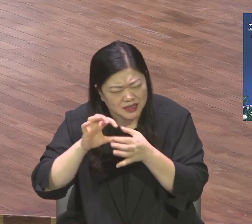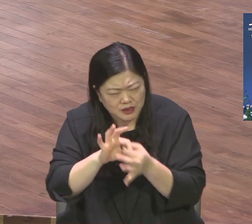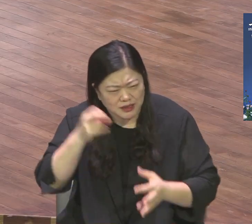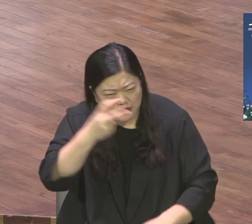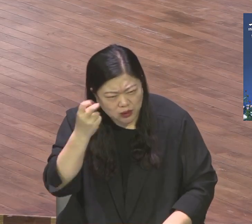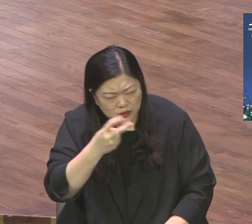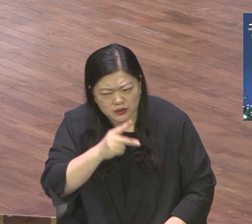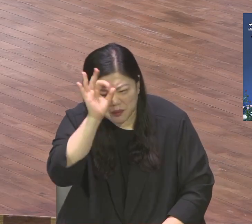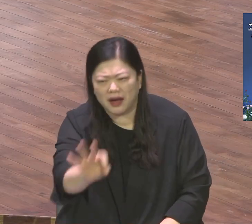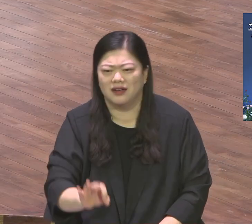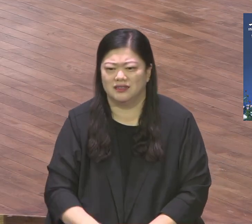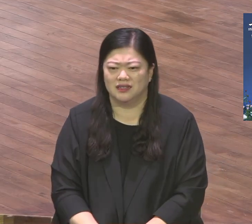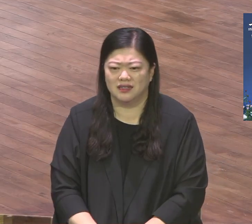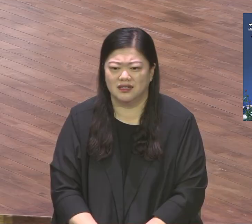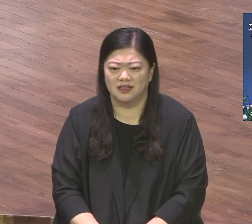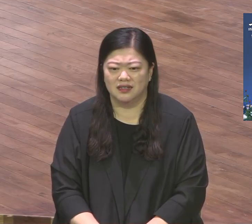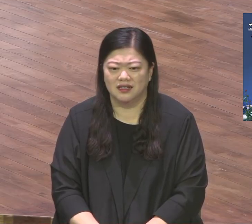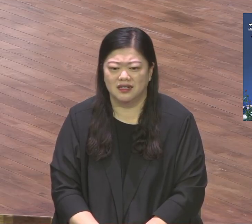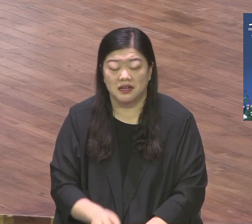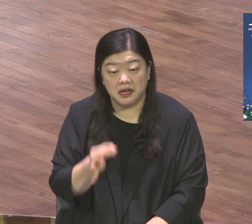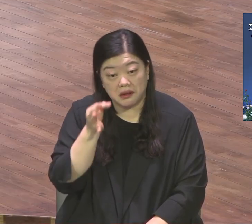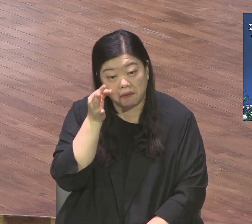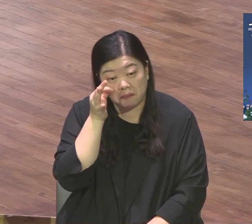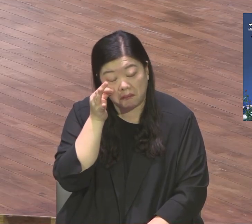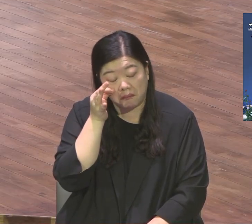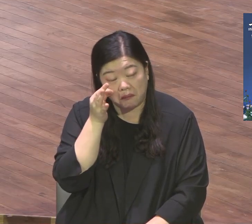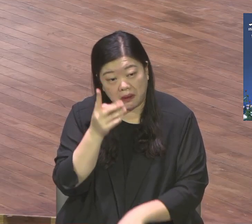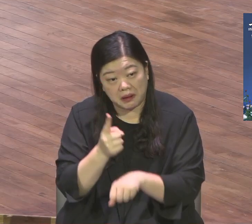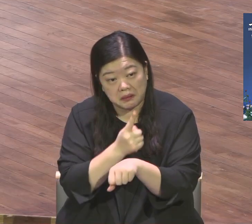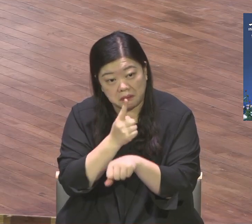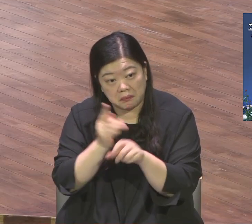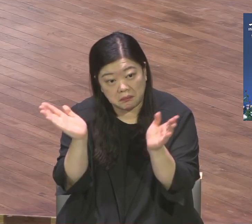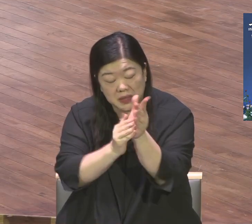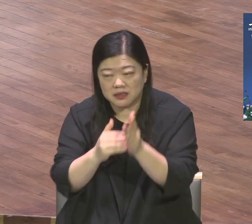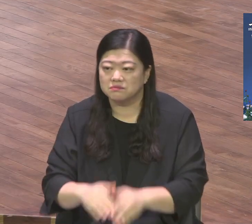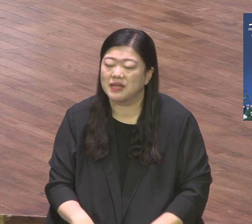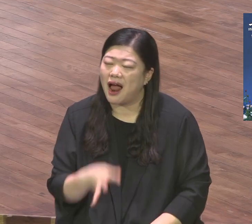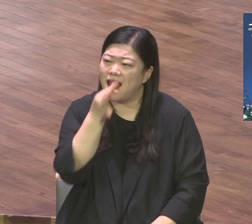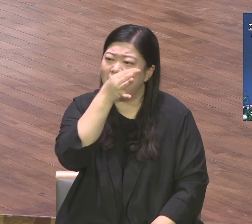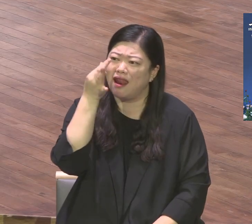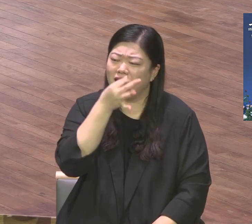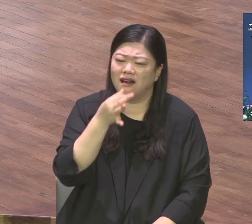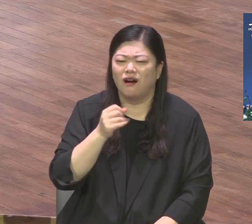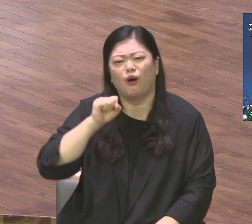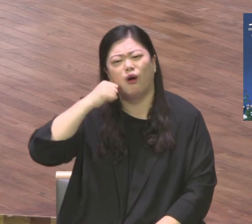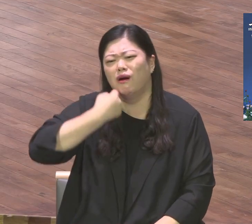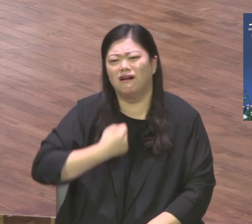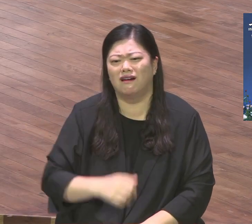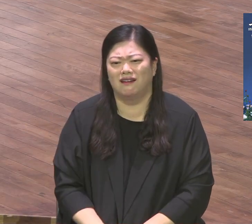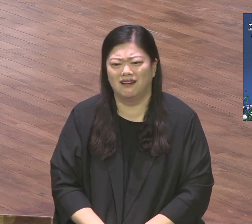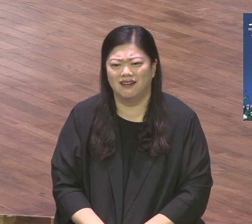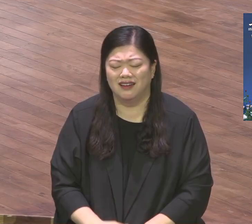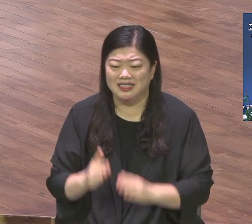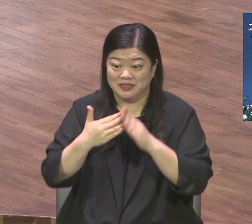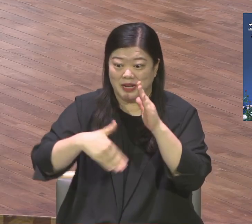그래서. 생명의 주인 되신 예수 그리스도를 보았고 그래서 내가 증인으로 전한다.